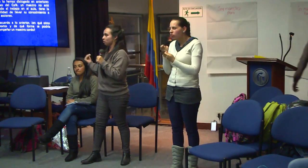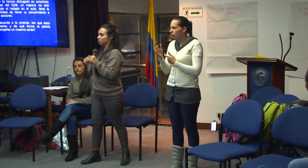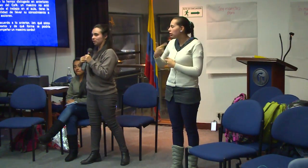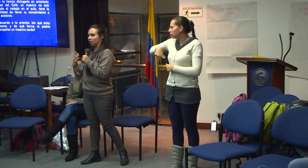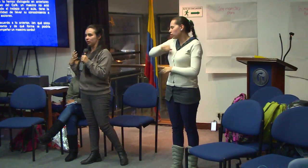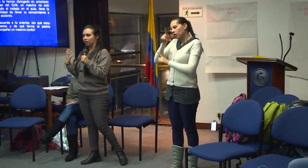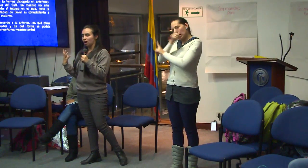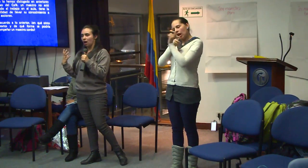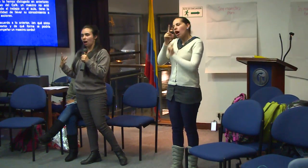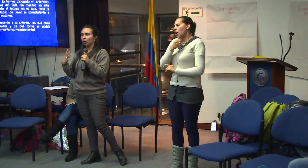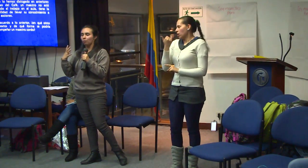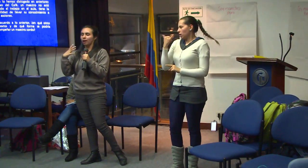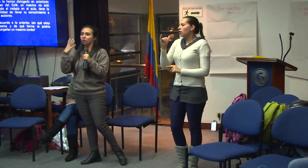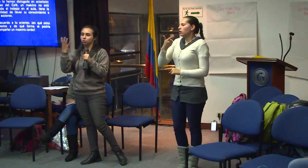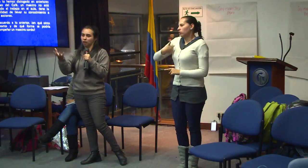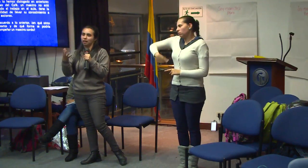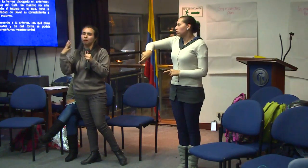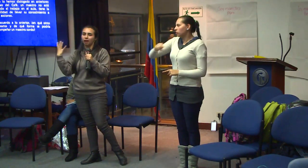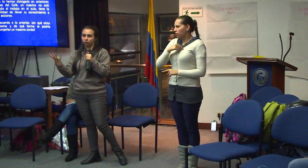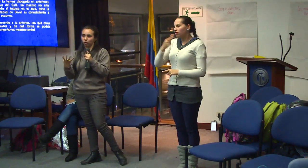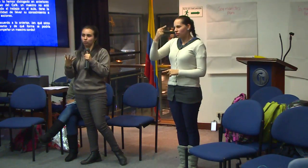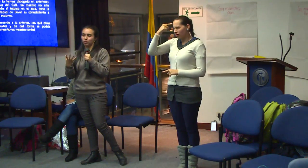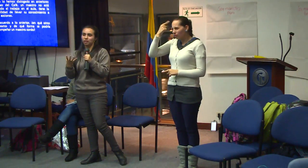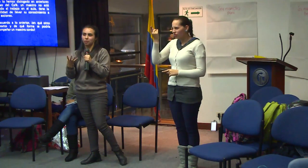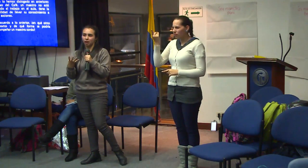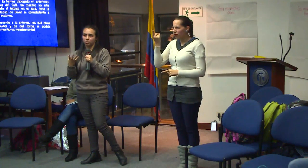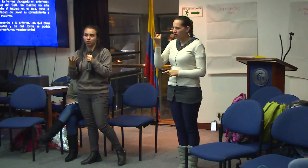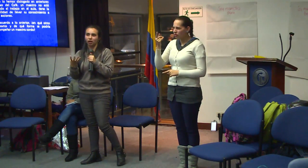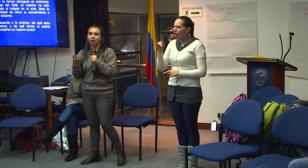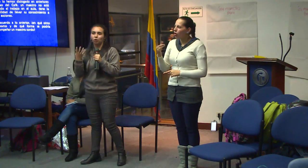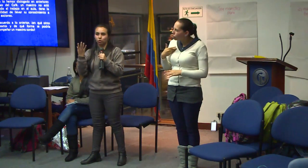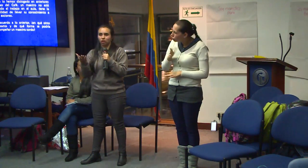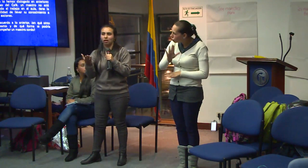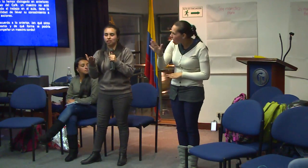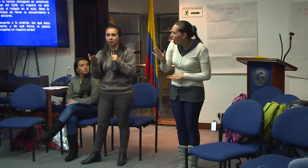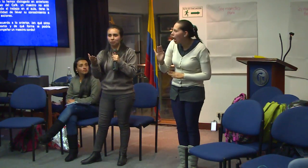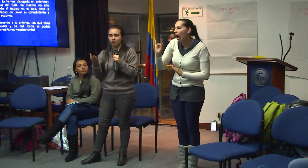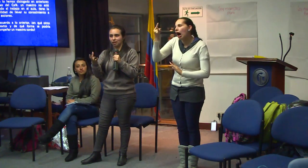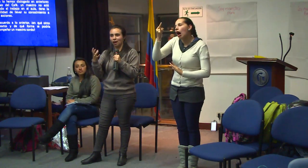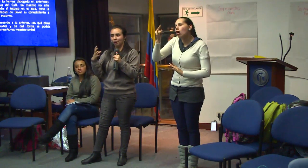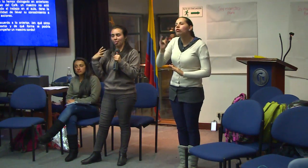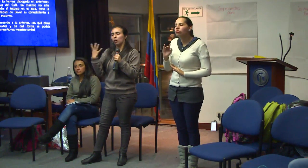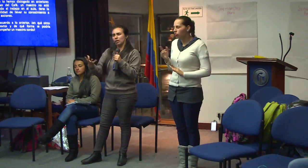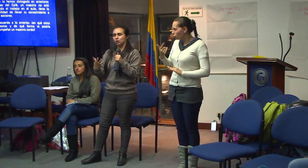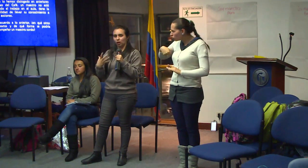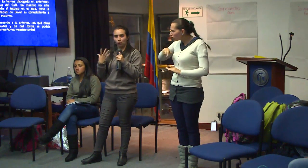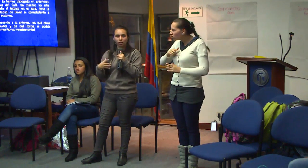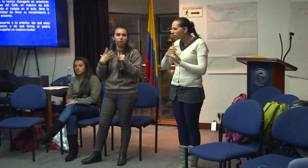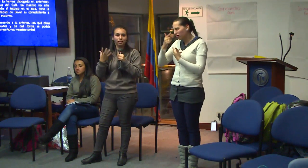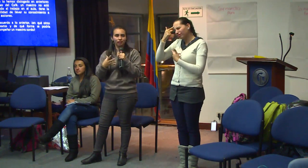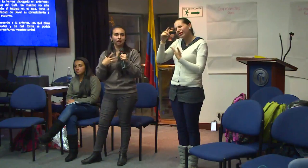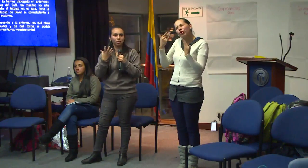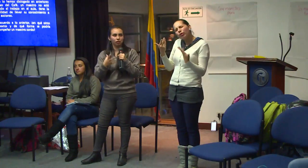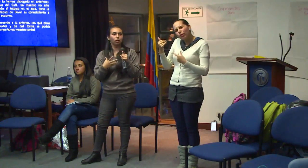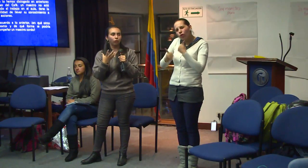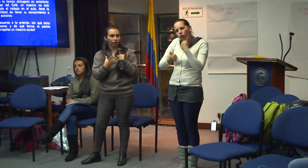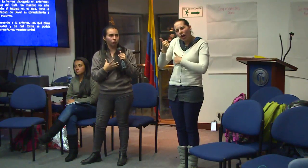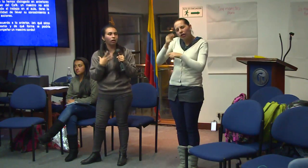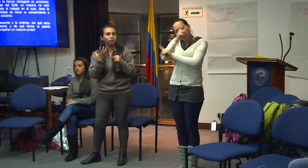nos estamos pensando en algo para ustedes, para todos, pues esperamos que ustedes se empiecen a cuestionar cuáles van a ser